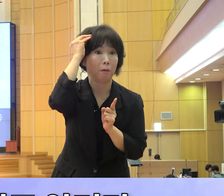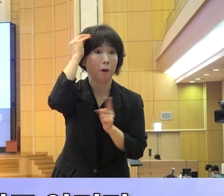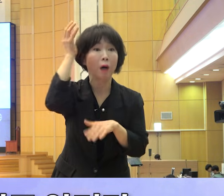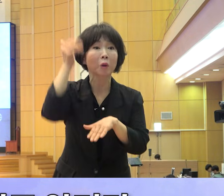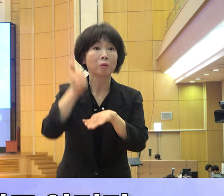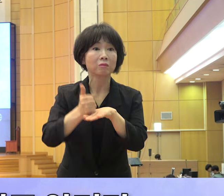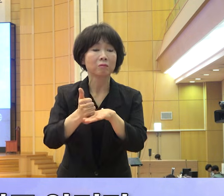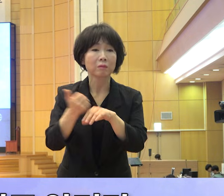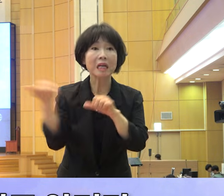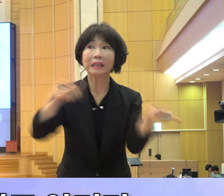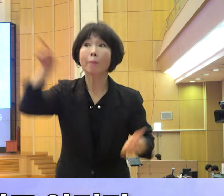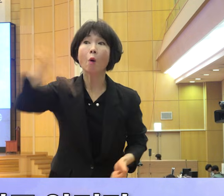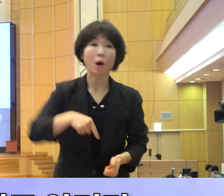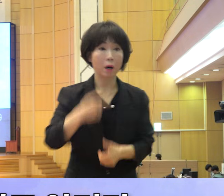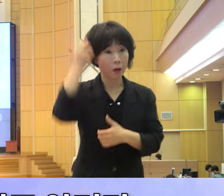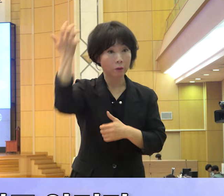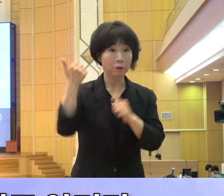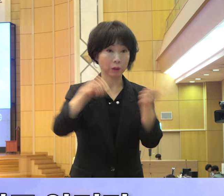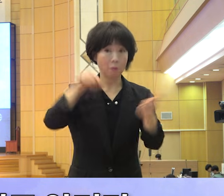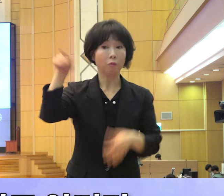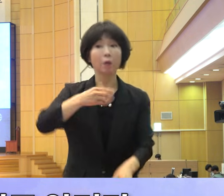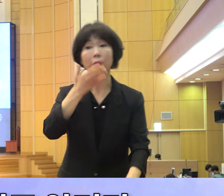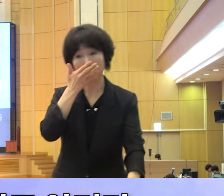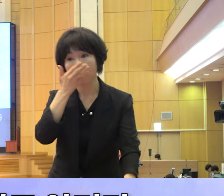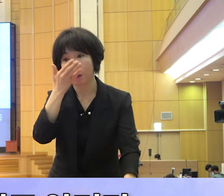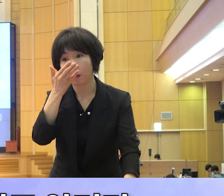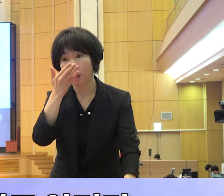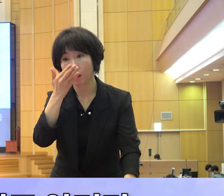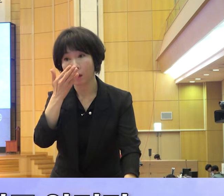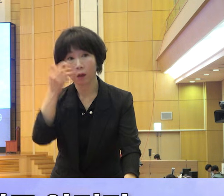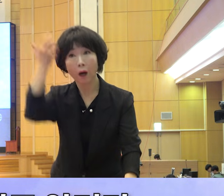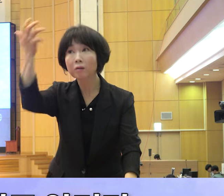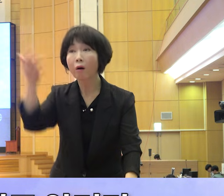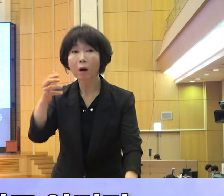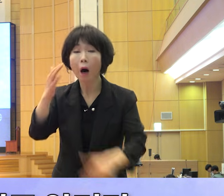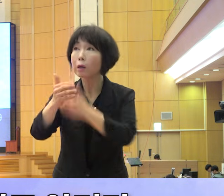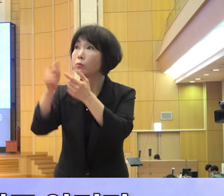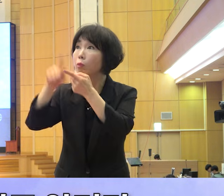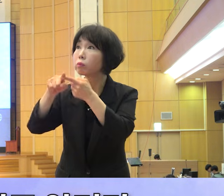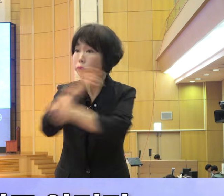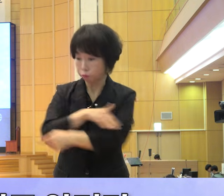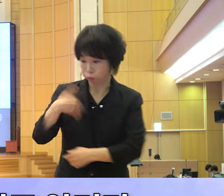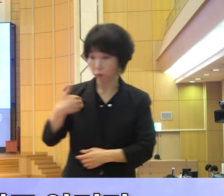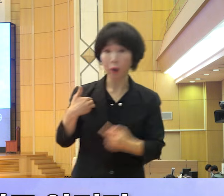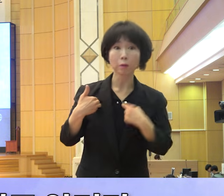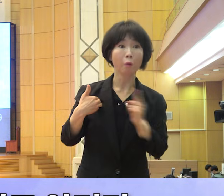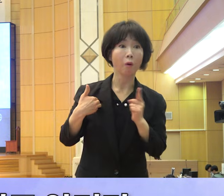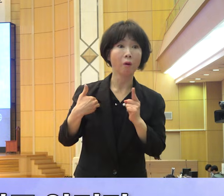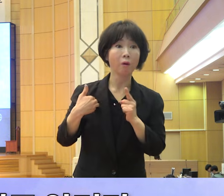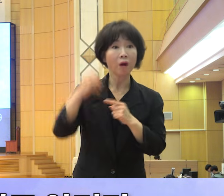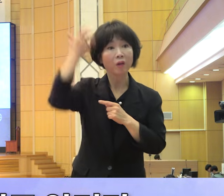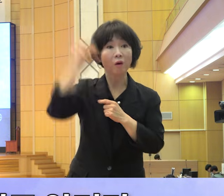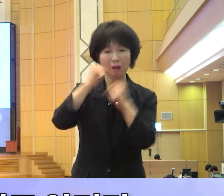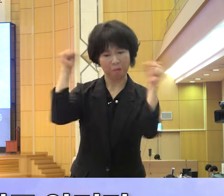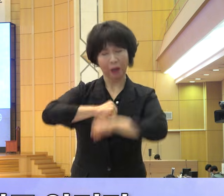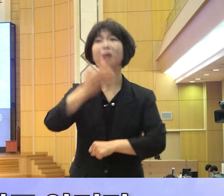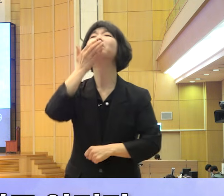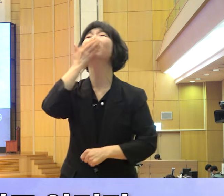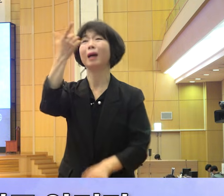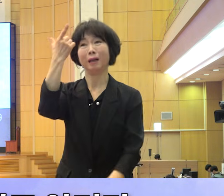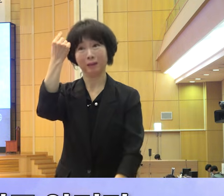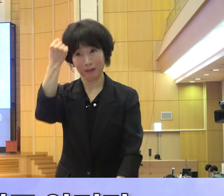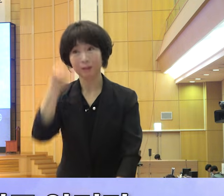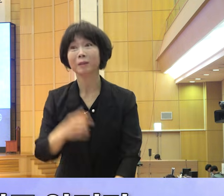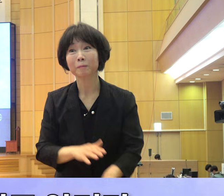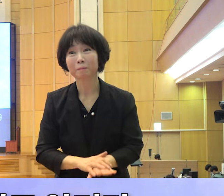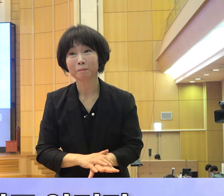와요. 영적으로 사망하게 되고 영적으로 망하게 되고 그렇게 된다는 거죠. 1절